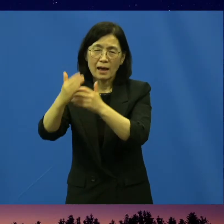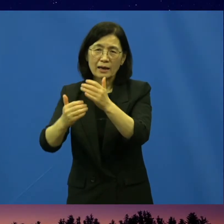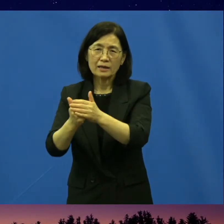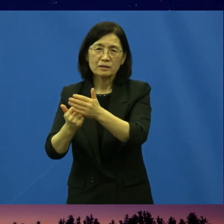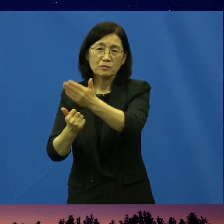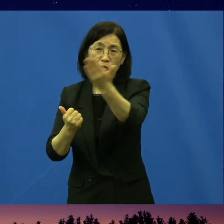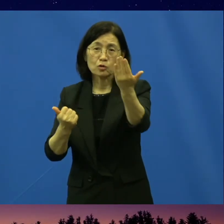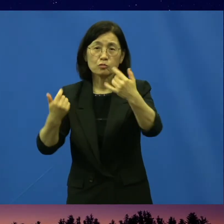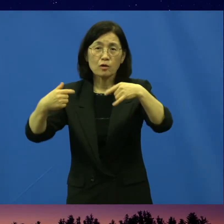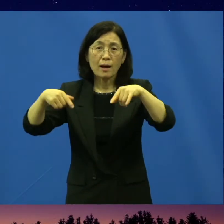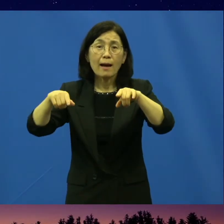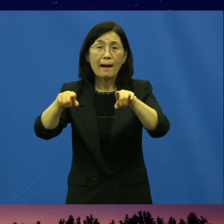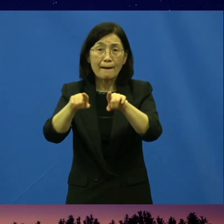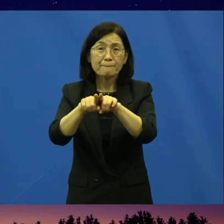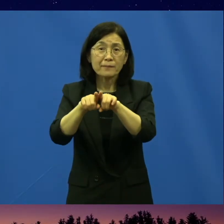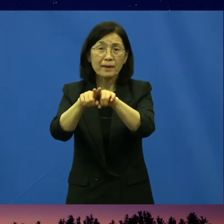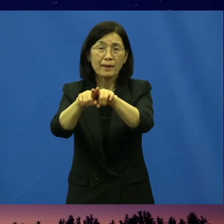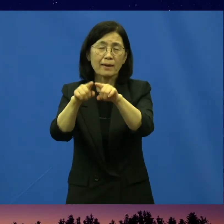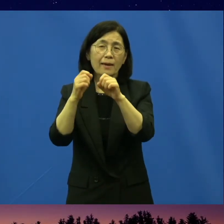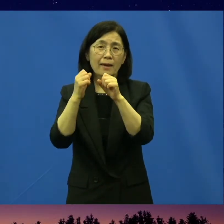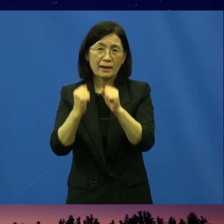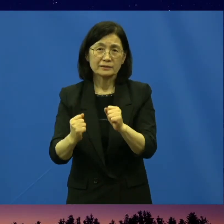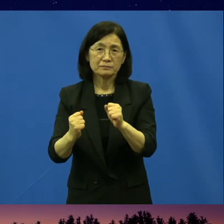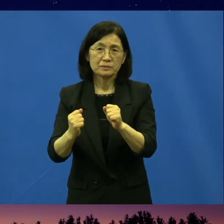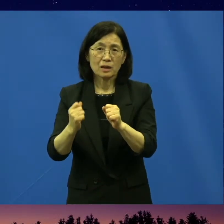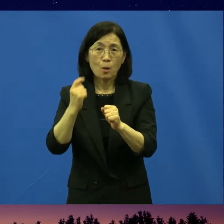수밖에 없는 당신의 자녀들.